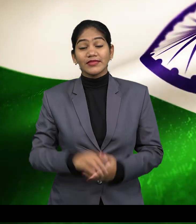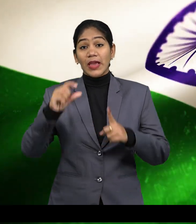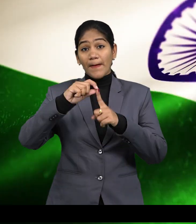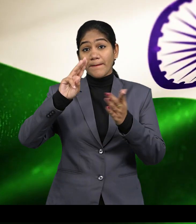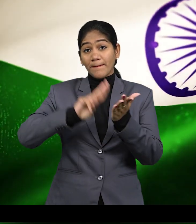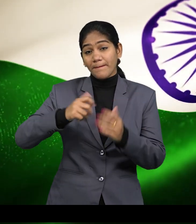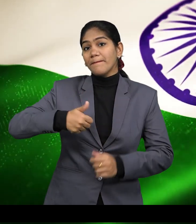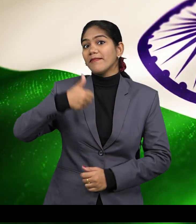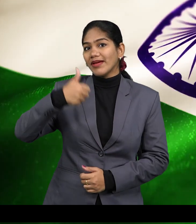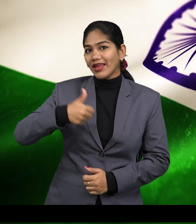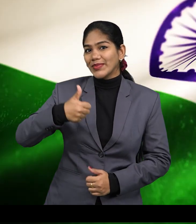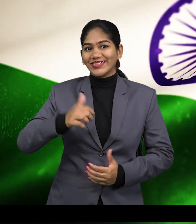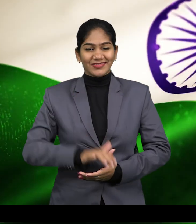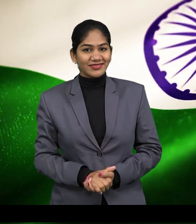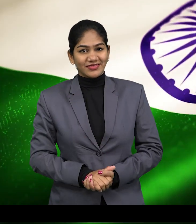ప్రధానమంత్రి,